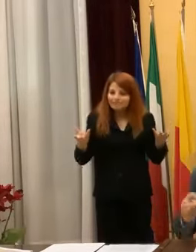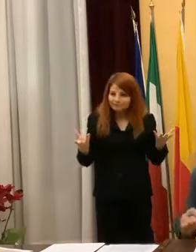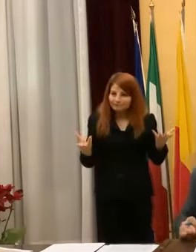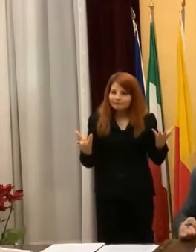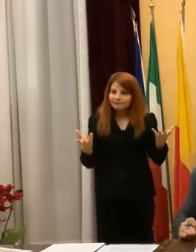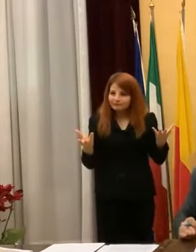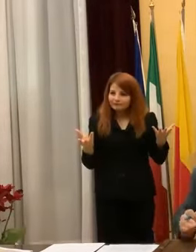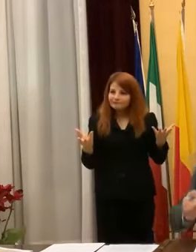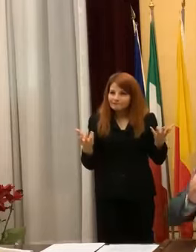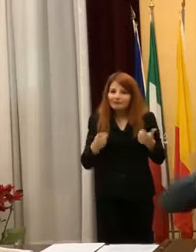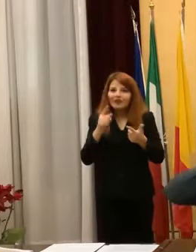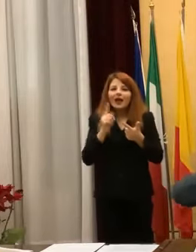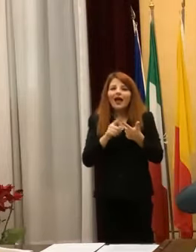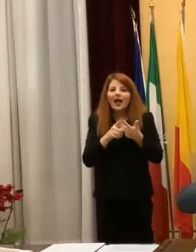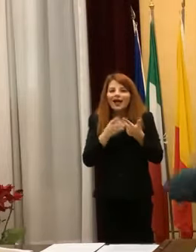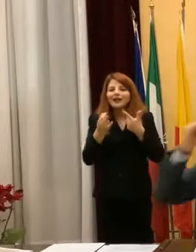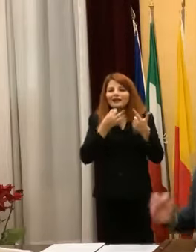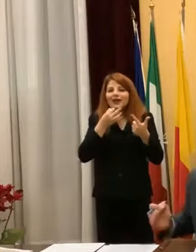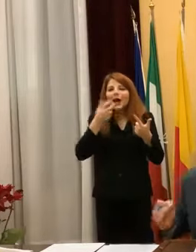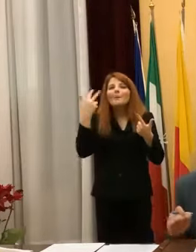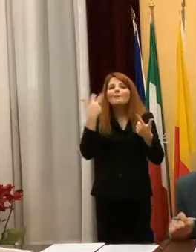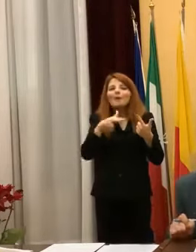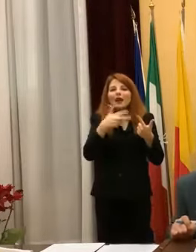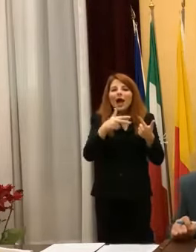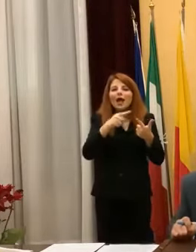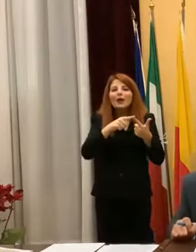operazione di Catania a Palermo.